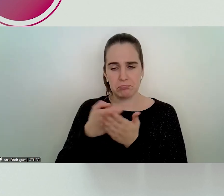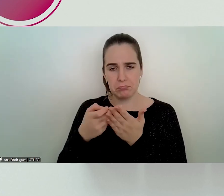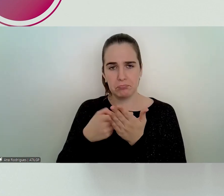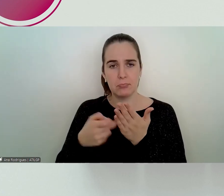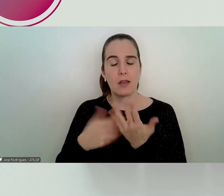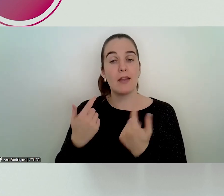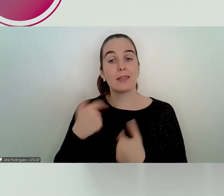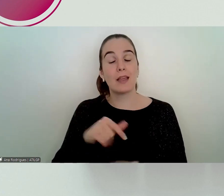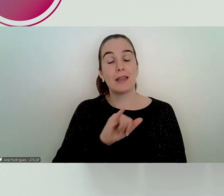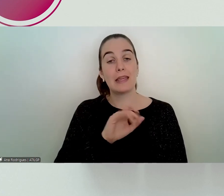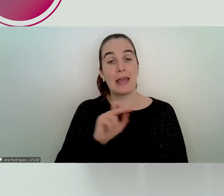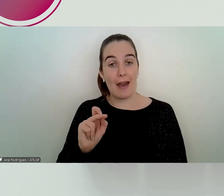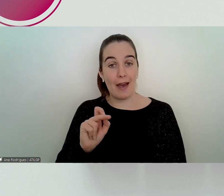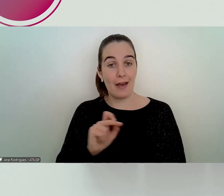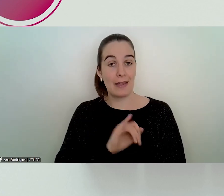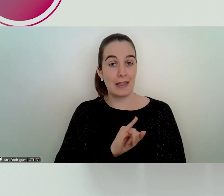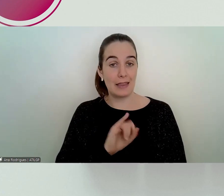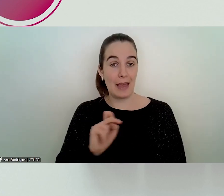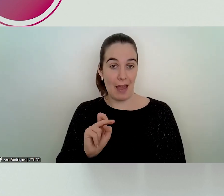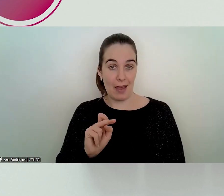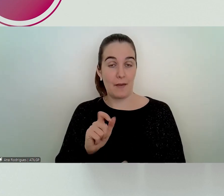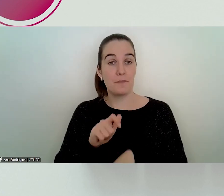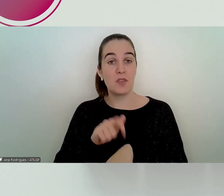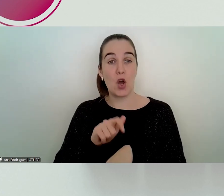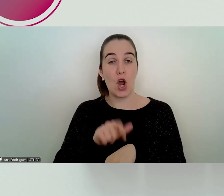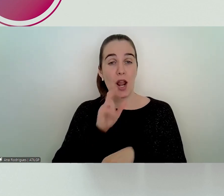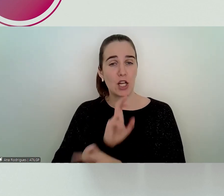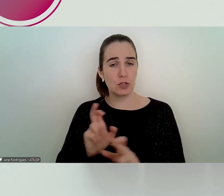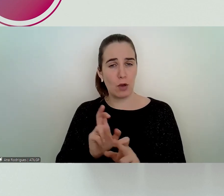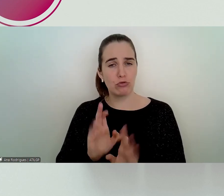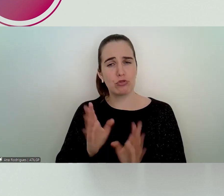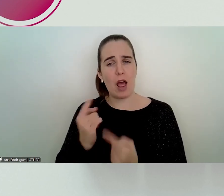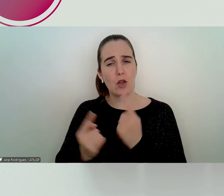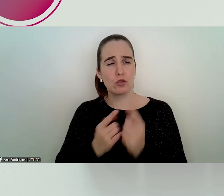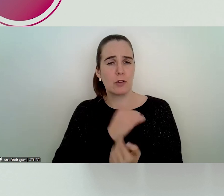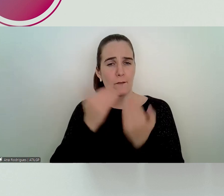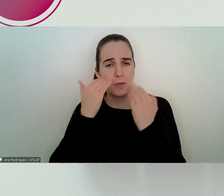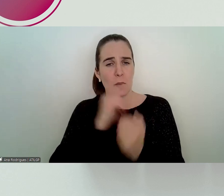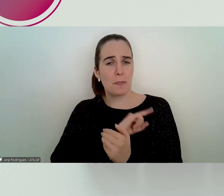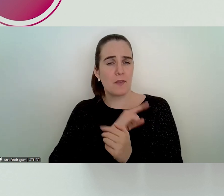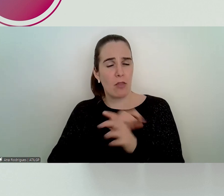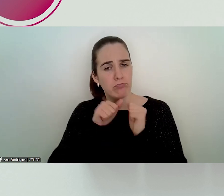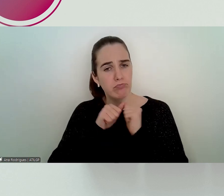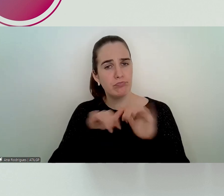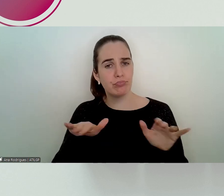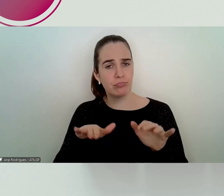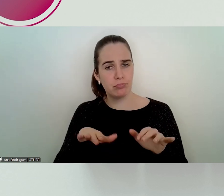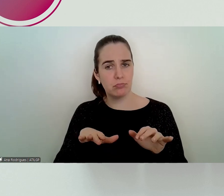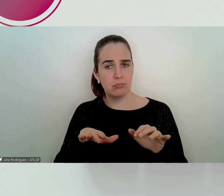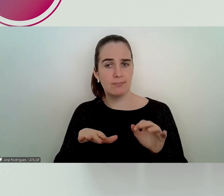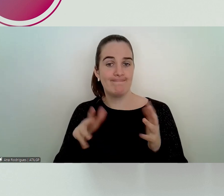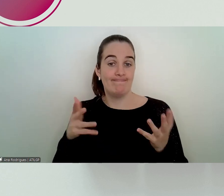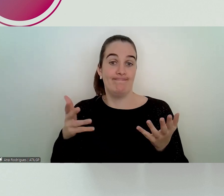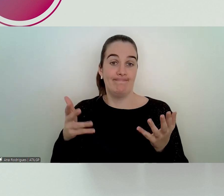há inteligências artificiais que, na resposta, partilham dados pessoais, informações concretas e que